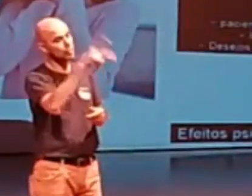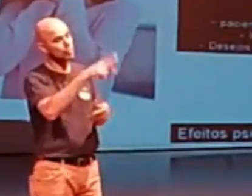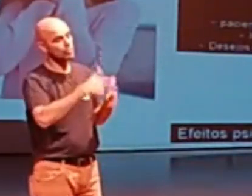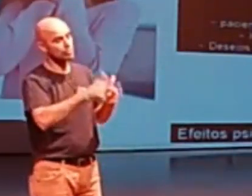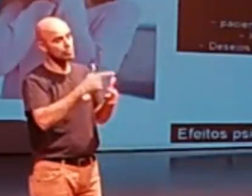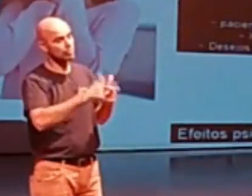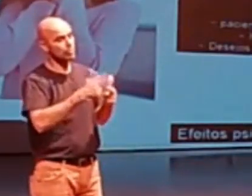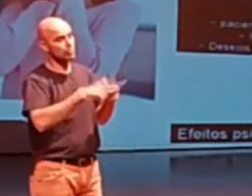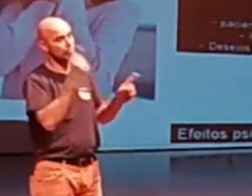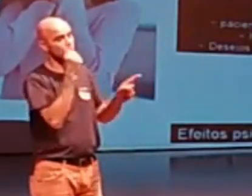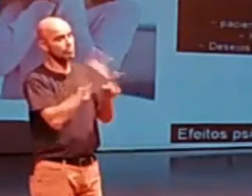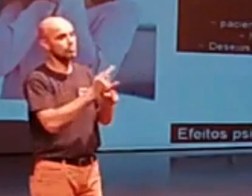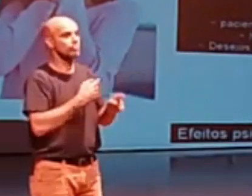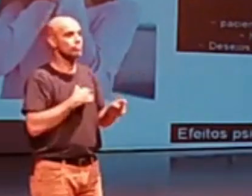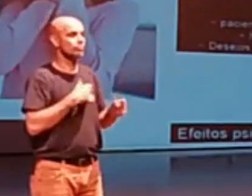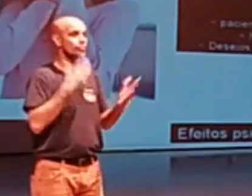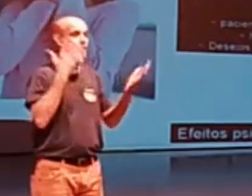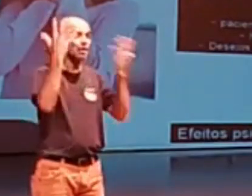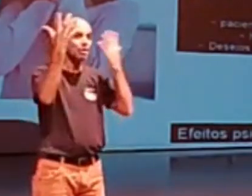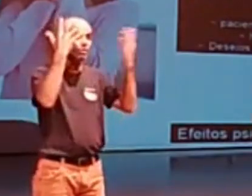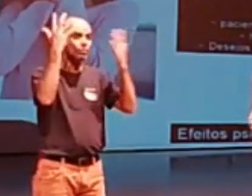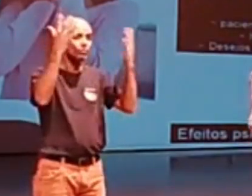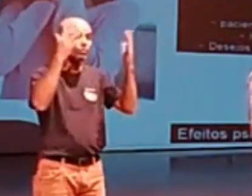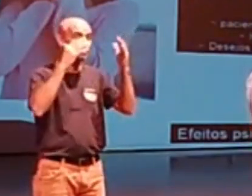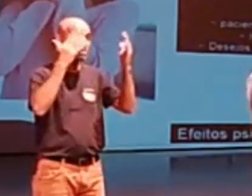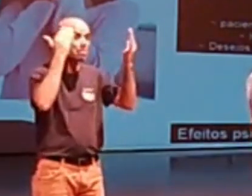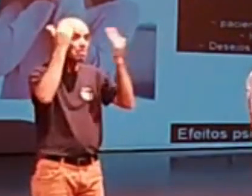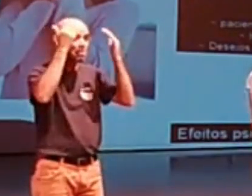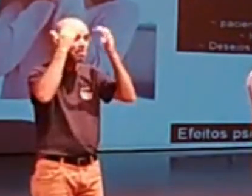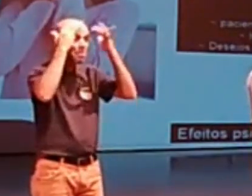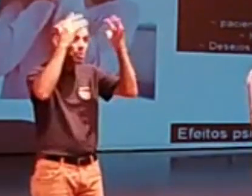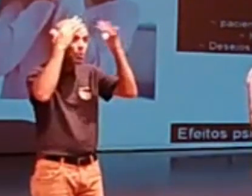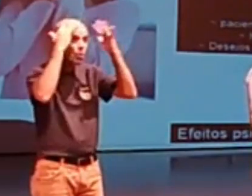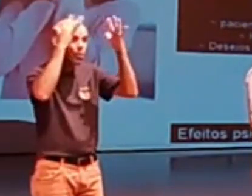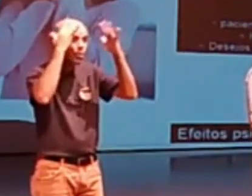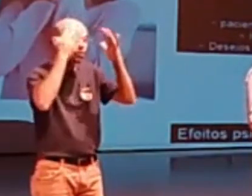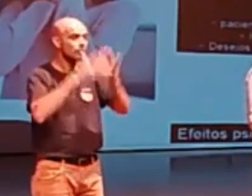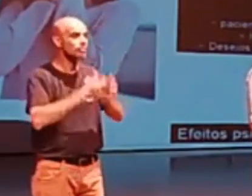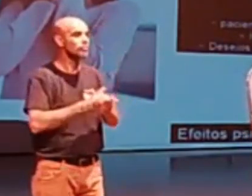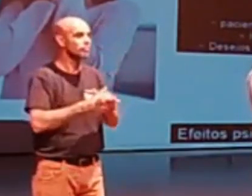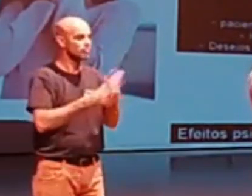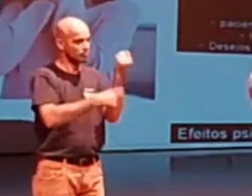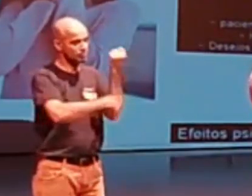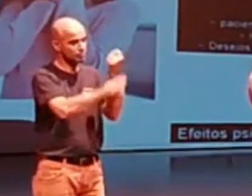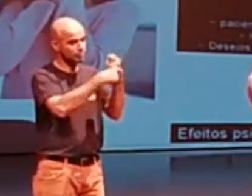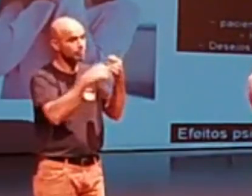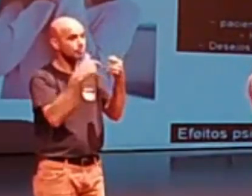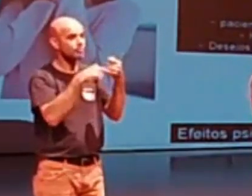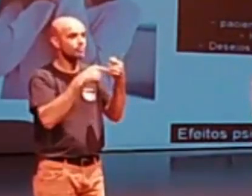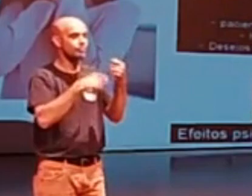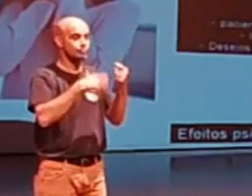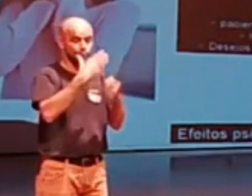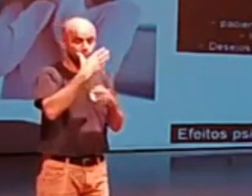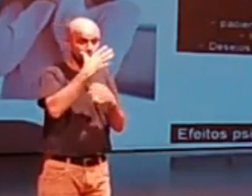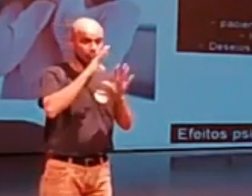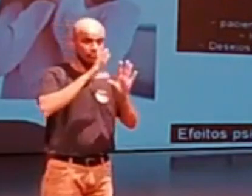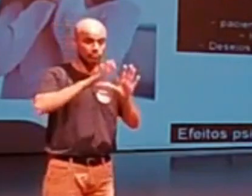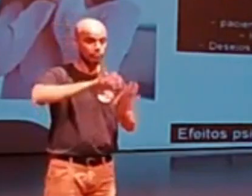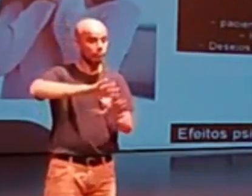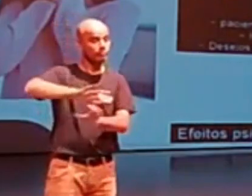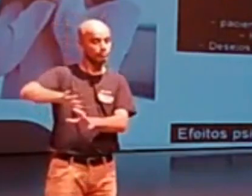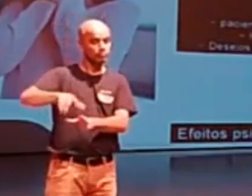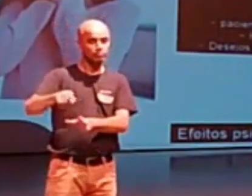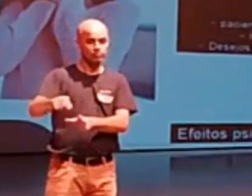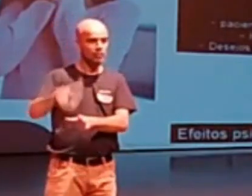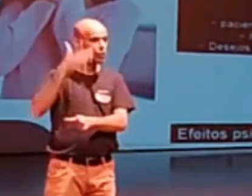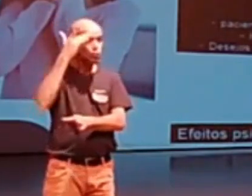E efeitos psicológicos. Bom, como que eu disse, primeira coisa, fiz um diagnóstico de escoliose, esquece um pouco a criança, tá? A criança não tem